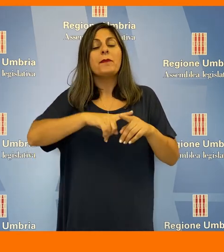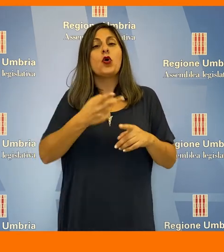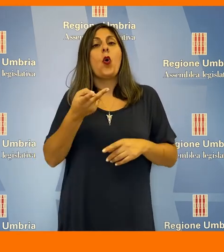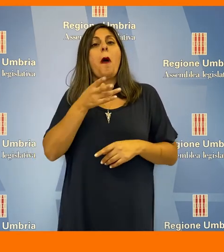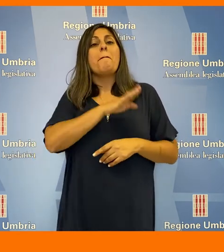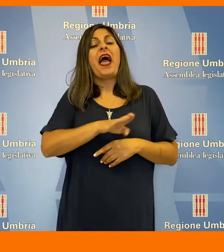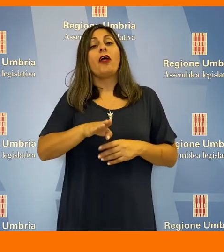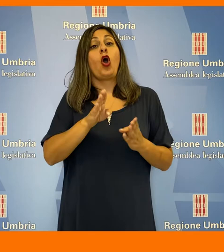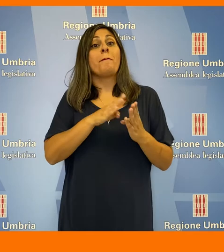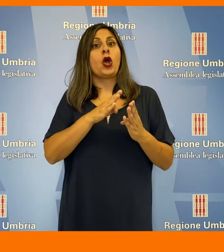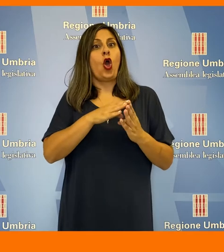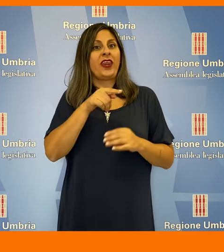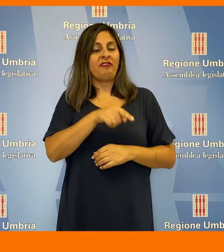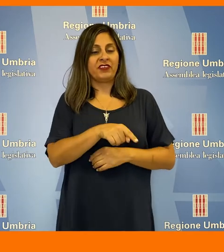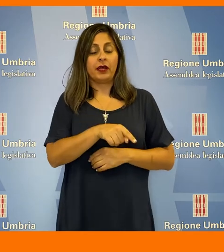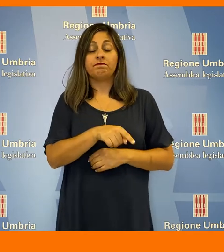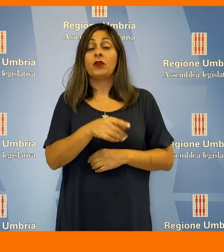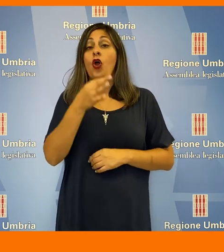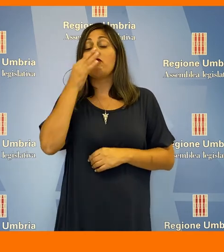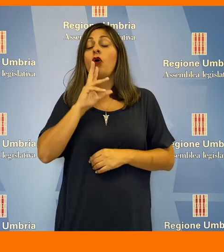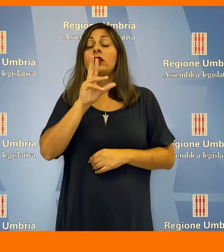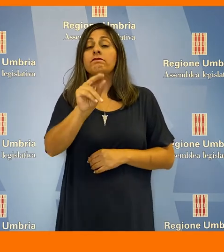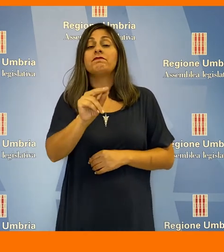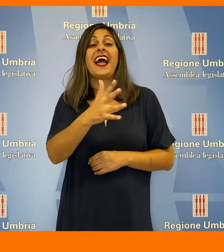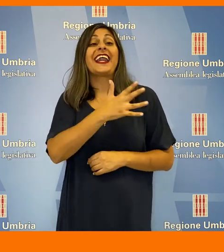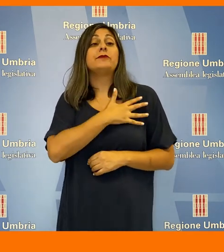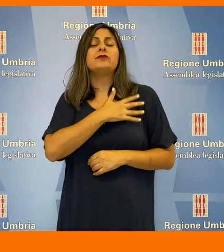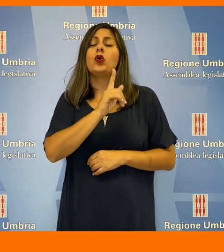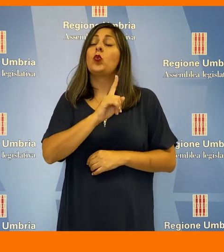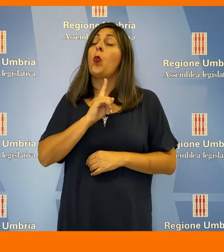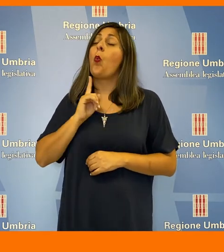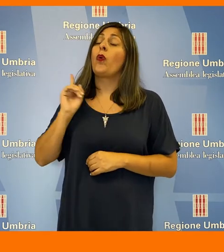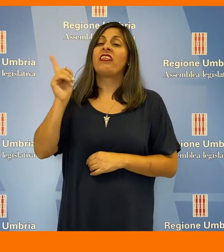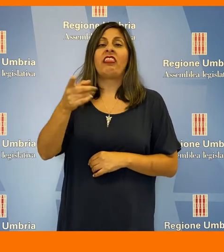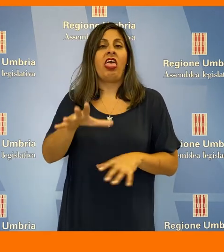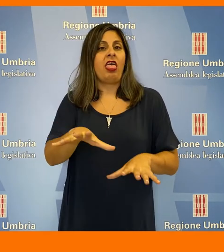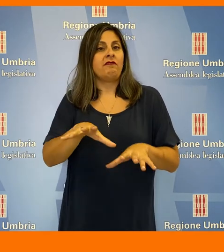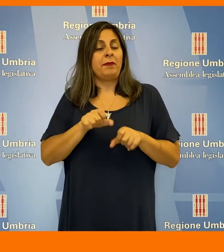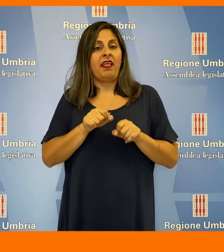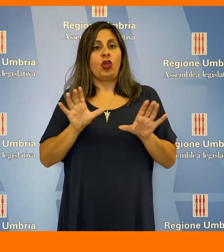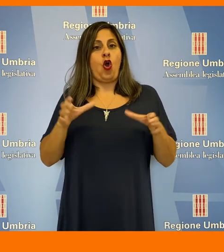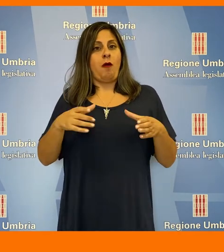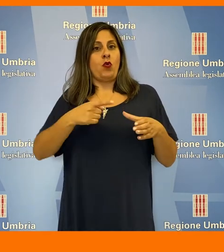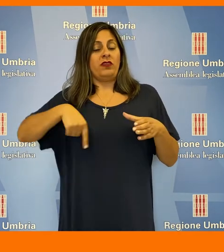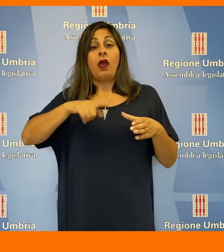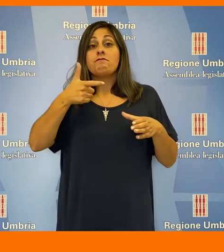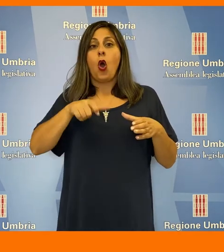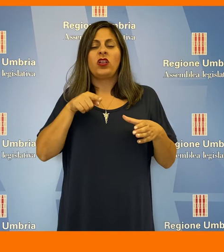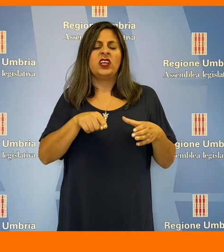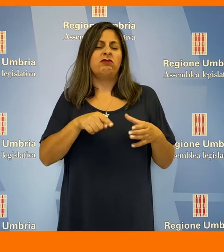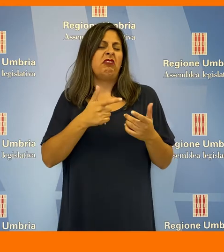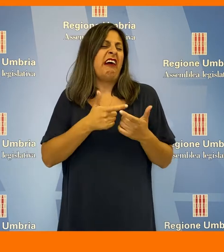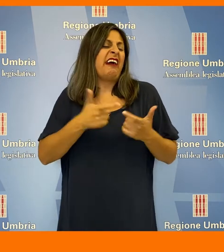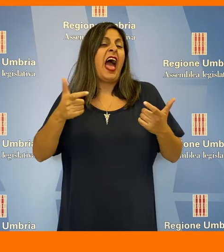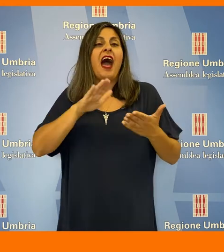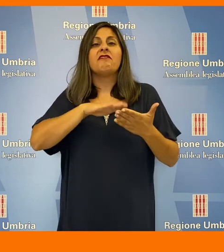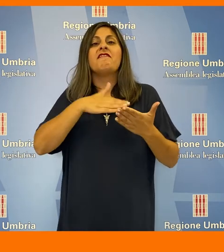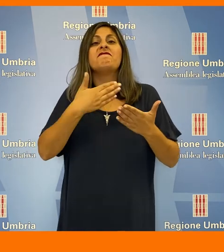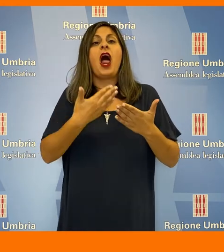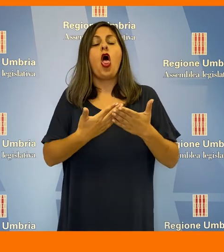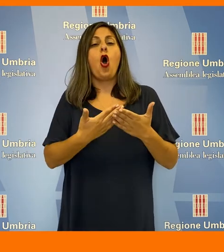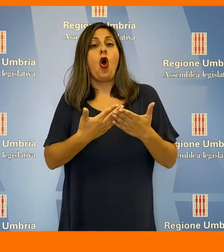pedopornografia. Per Paola Fioroni è una responsabilità che tutti, nessuno escluso, ci dobbiamo prendere come comunità, visto che è un oltraggio a